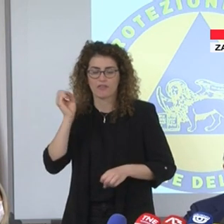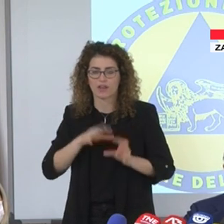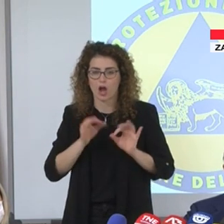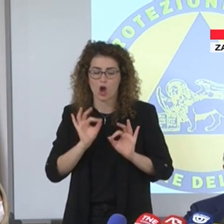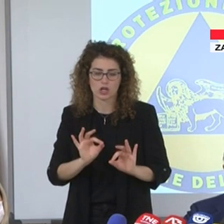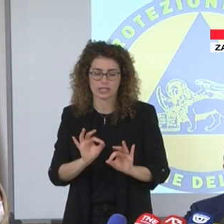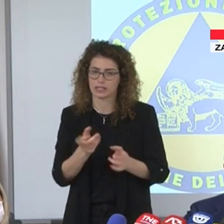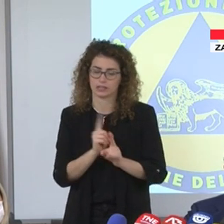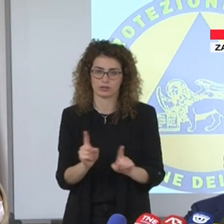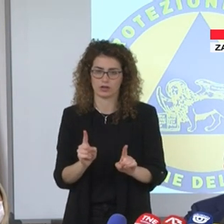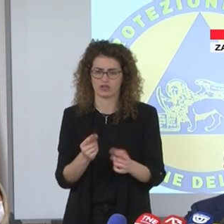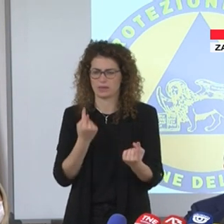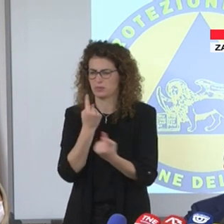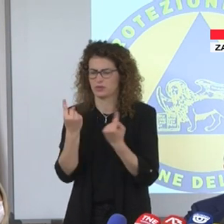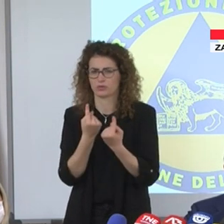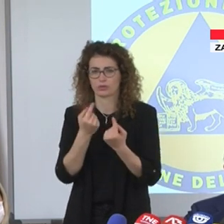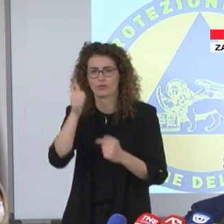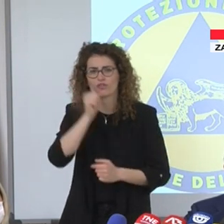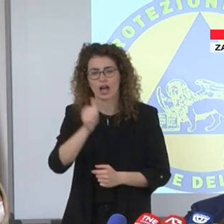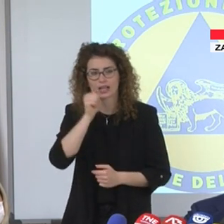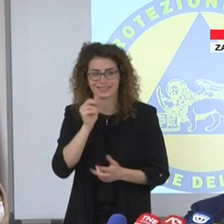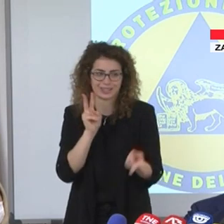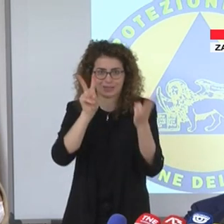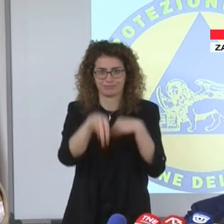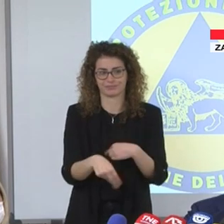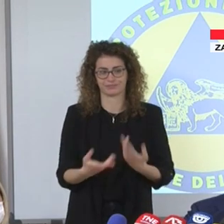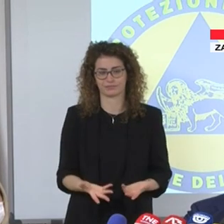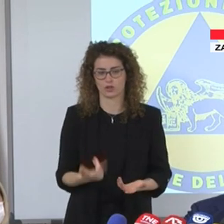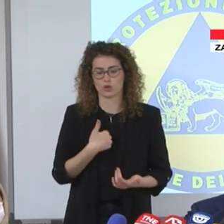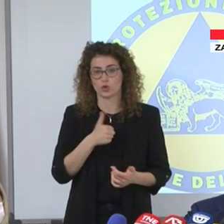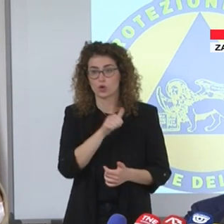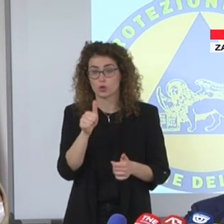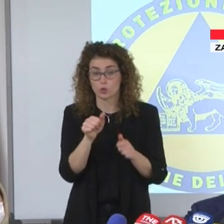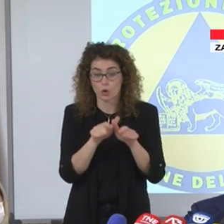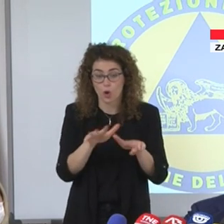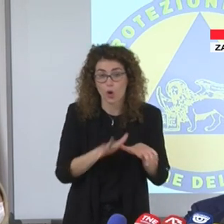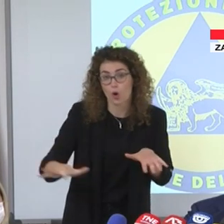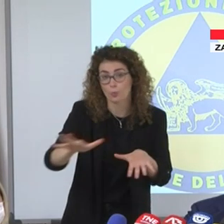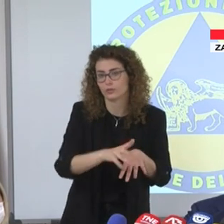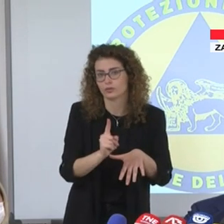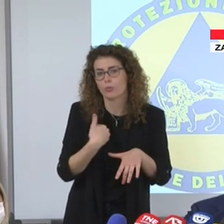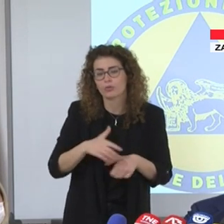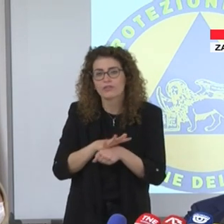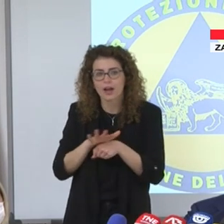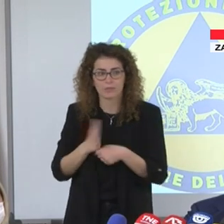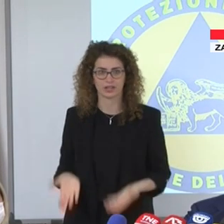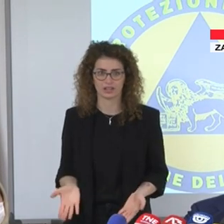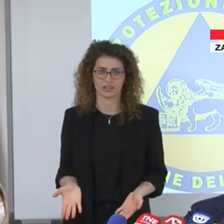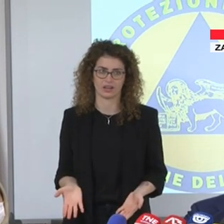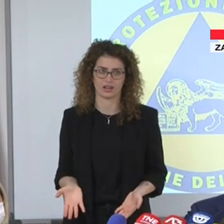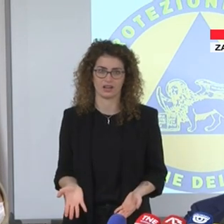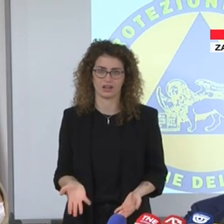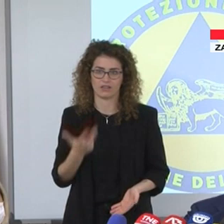portando fatti falsi. Mettetevi nei miei panni. Io non ho solo una comunità, ho anche una famiglia. E deve essere chiaro per